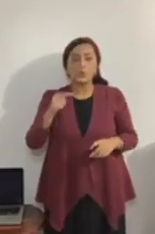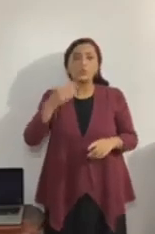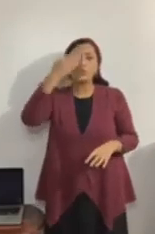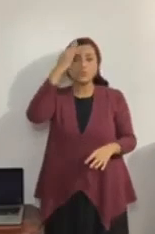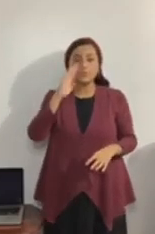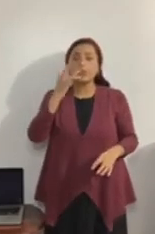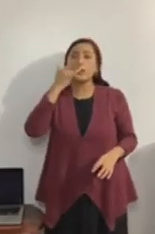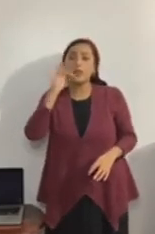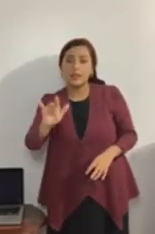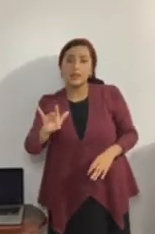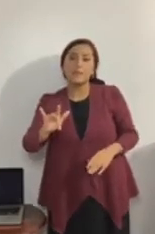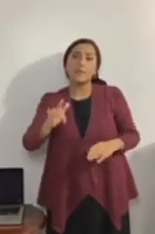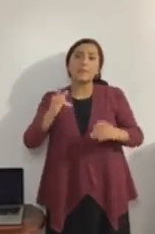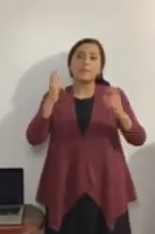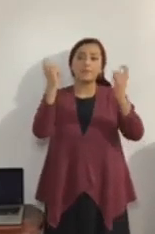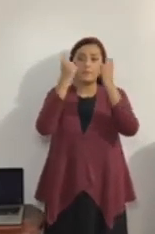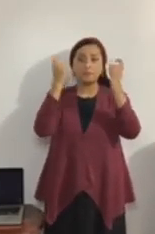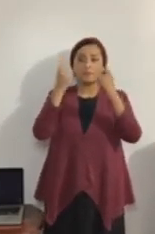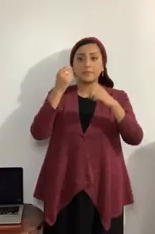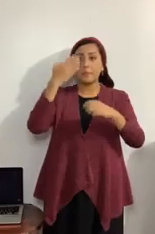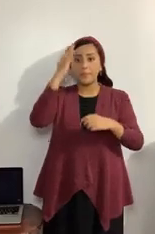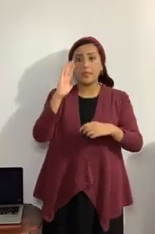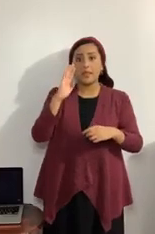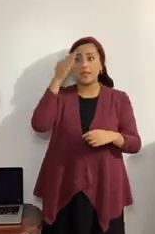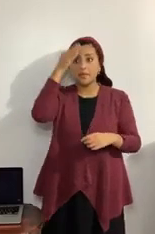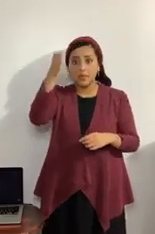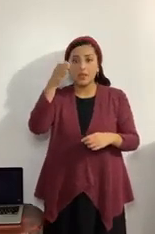está celebrando al Dios del destino, y se va a ir al mismo infierno.